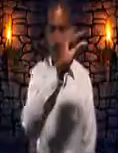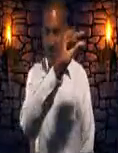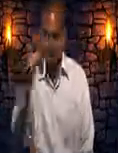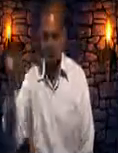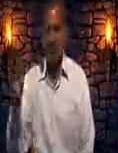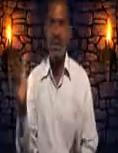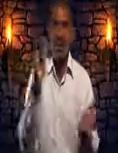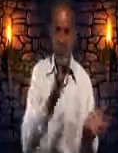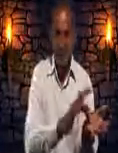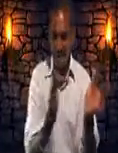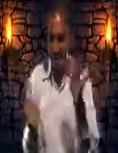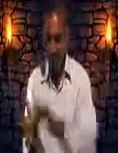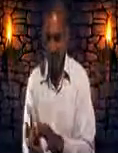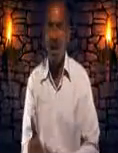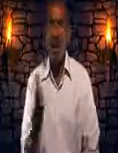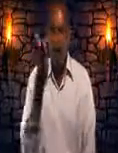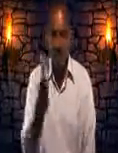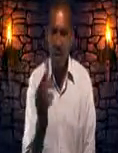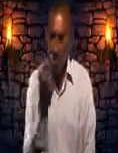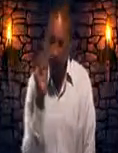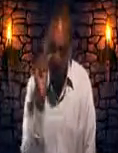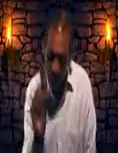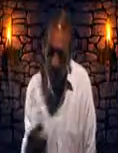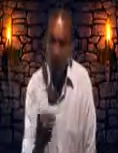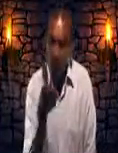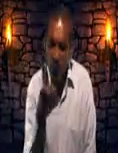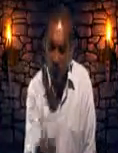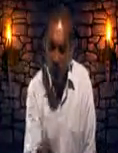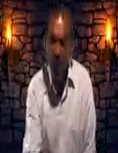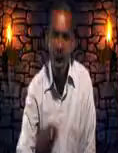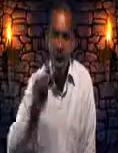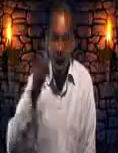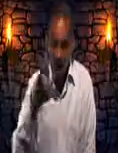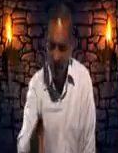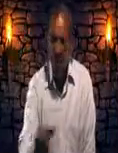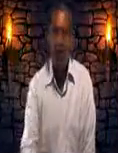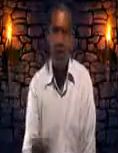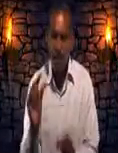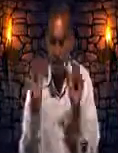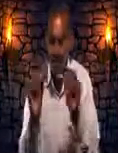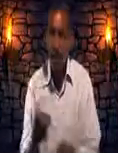வசனம் 37. இயேசு அவனை நோக்கி, நீ அவரை கண்டிருக்கிறாய்,